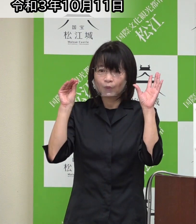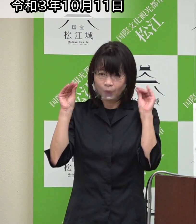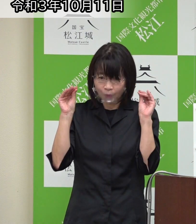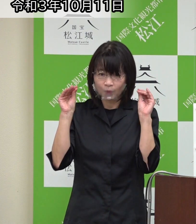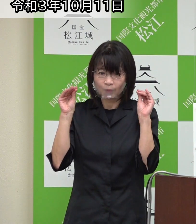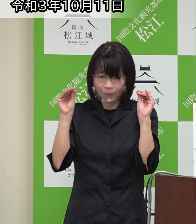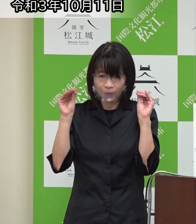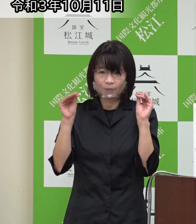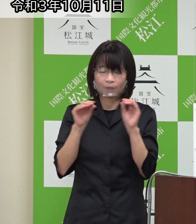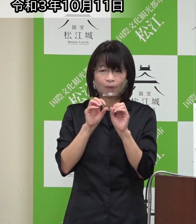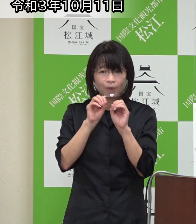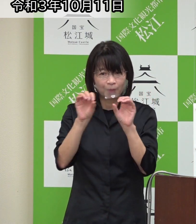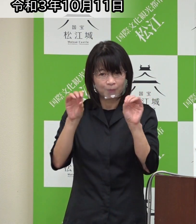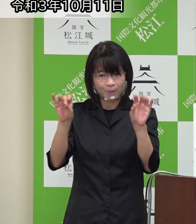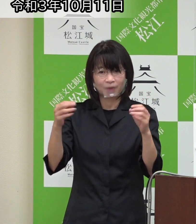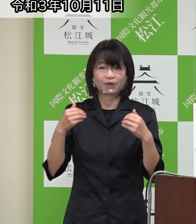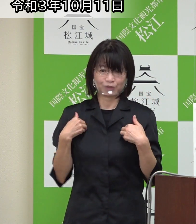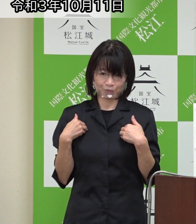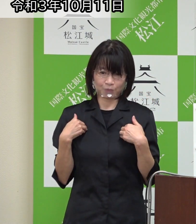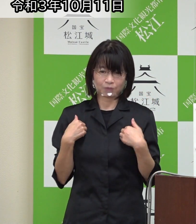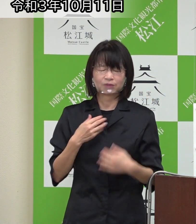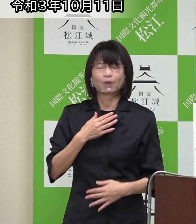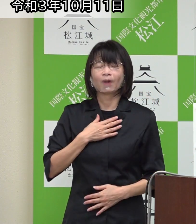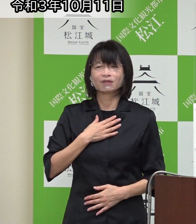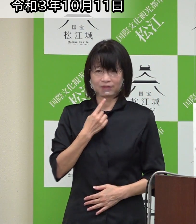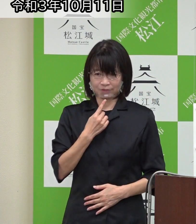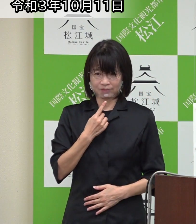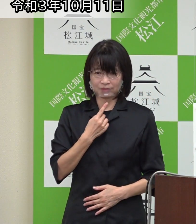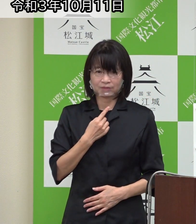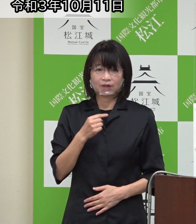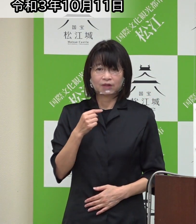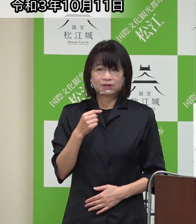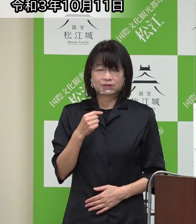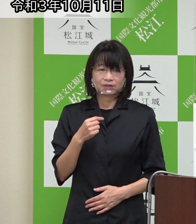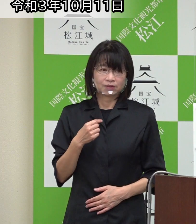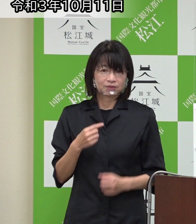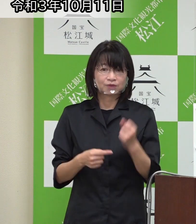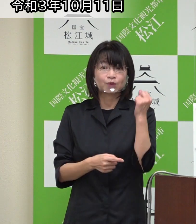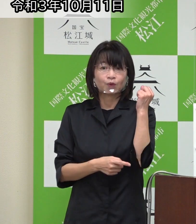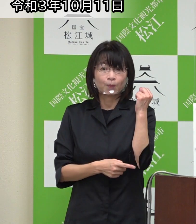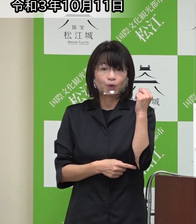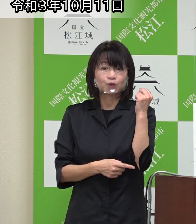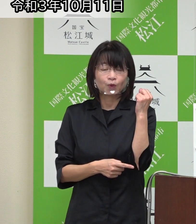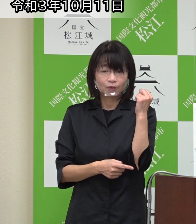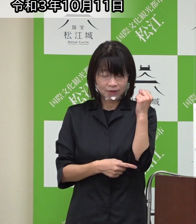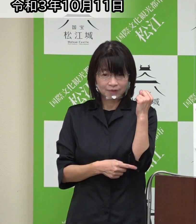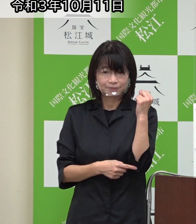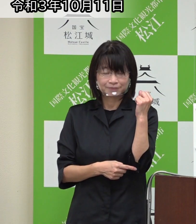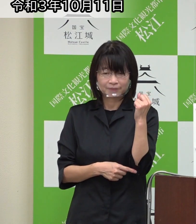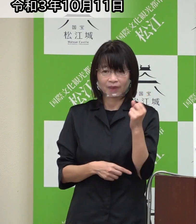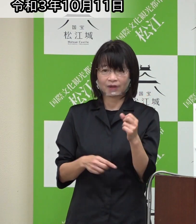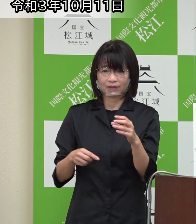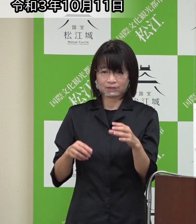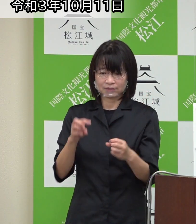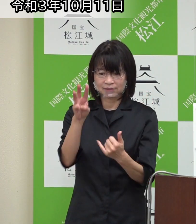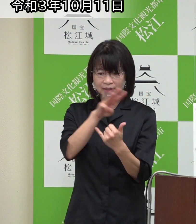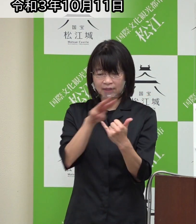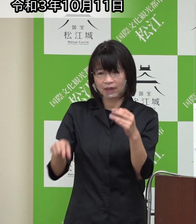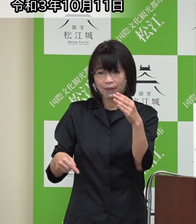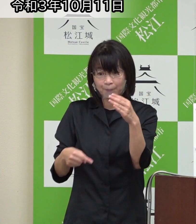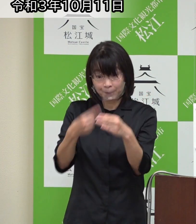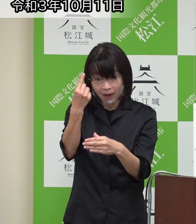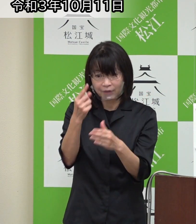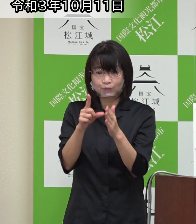覚はしています。でその上で仮に災害が起こった時に、いつも自分が見てるツイッターで情報が松江市から、